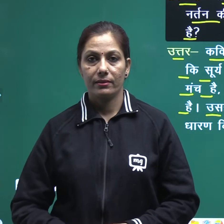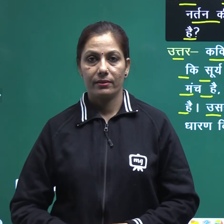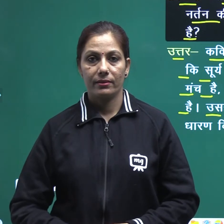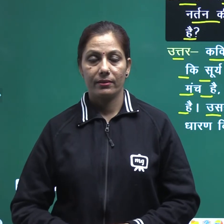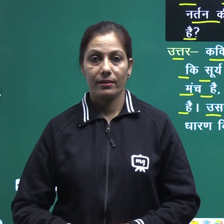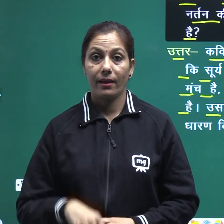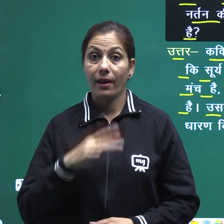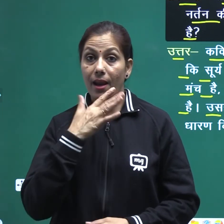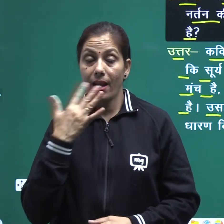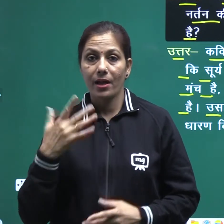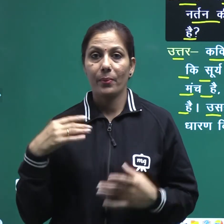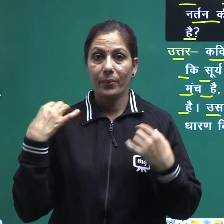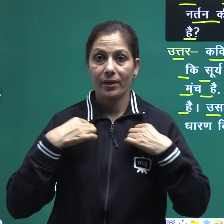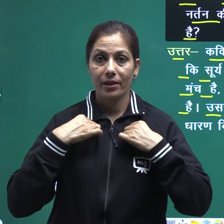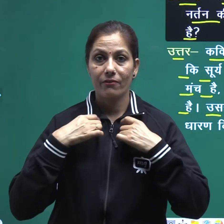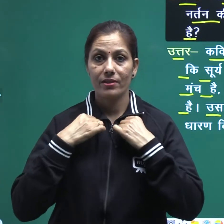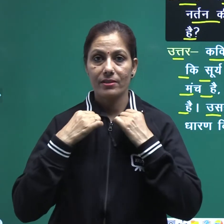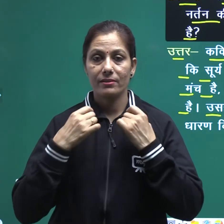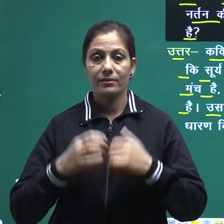में रंग-बिरंगे वस्त्र